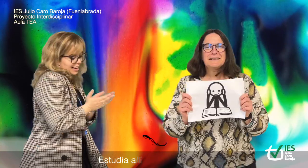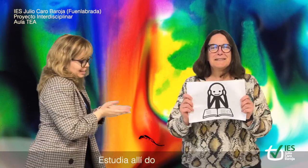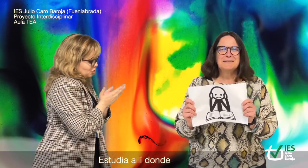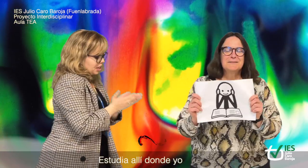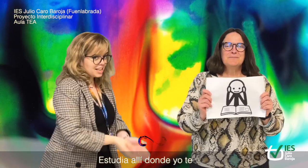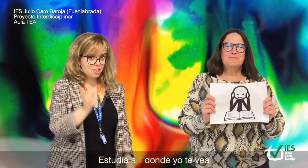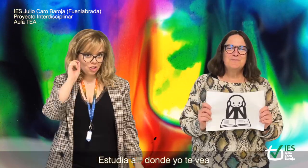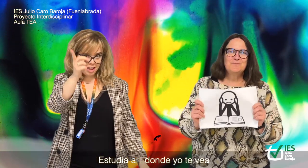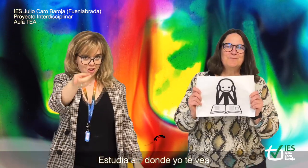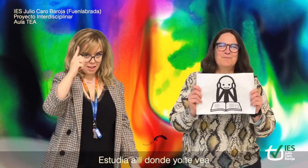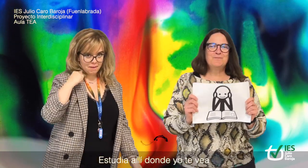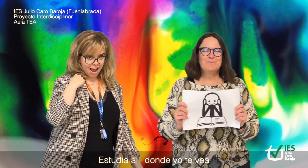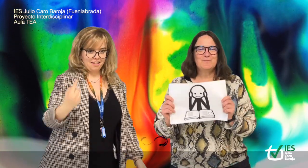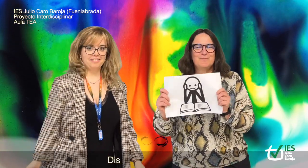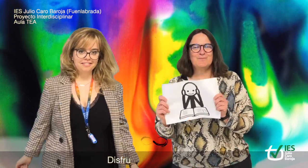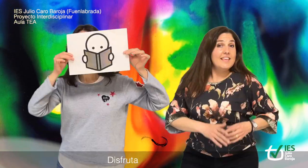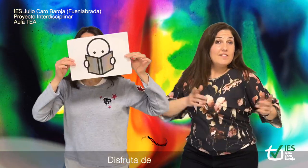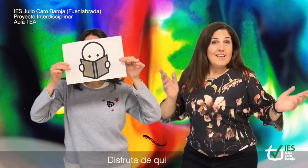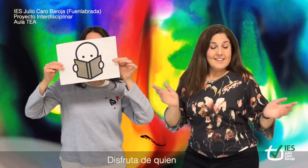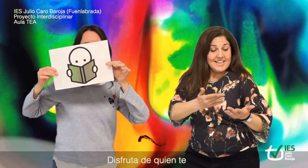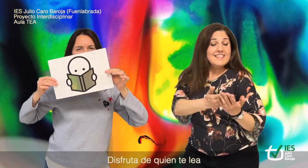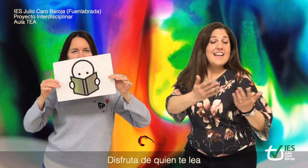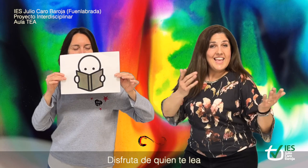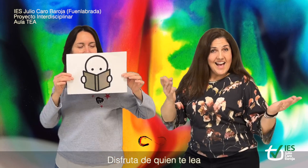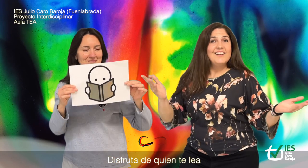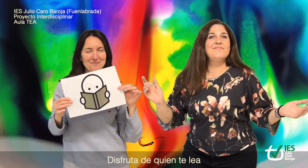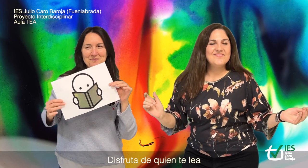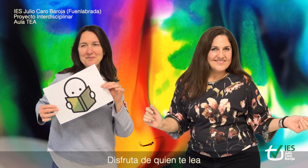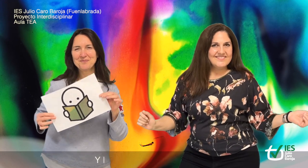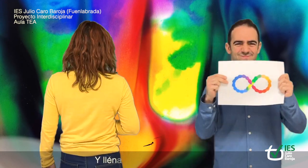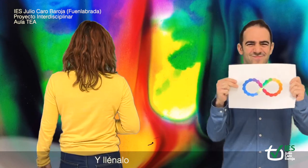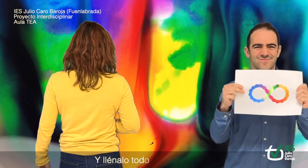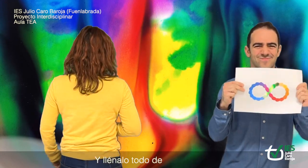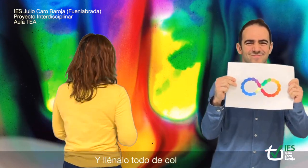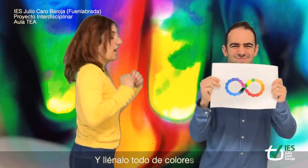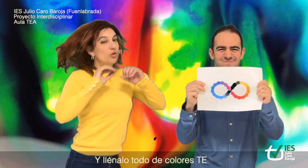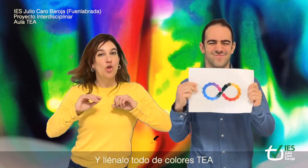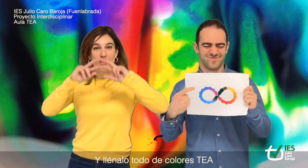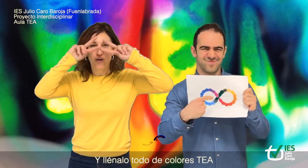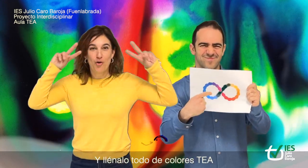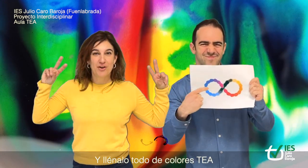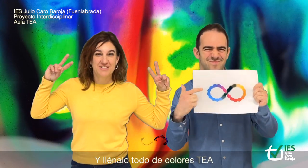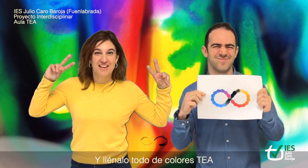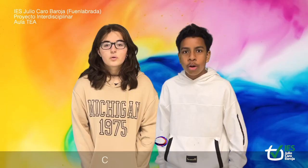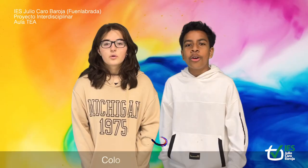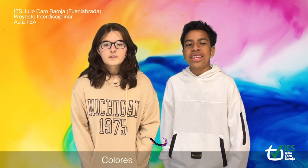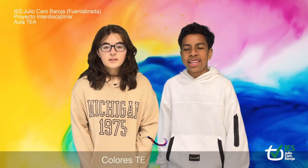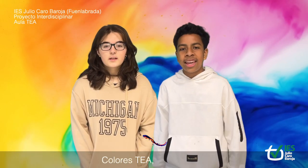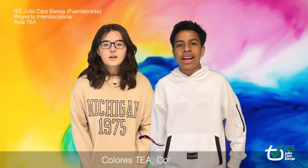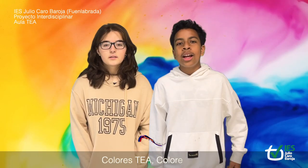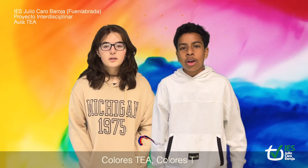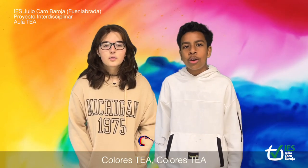Estudia allí donde yo te vea Disfruta de quien te lea Y llénalo todo de Colores Tea